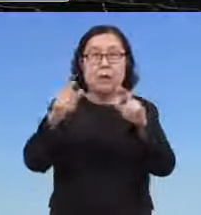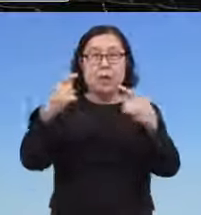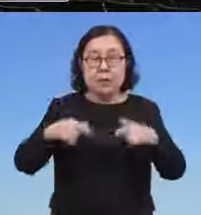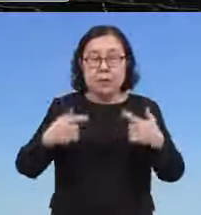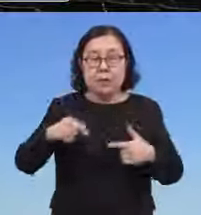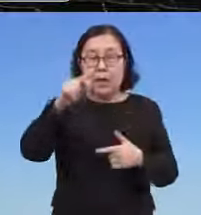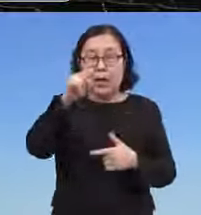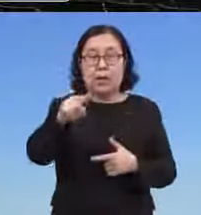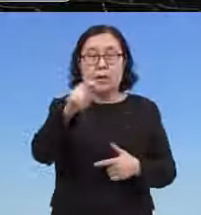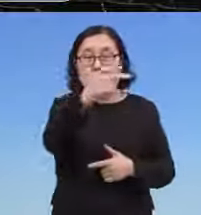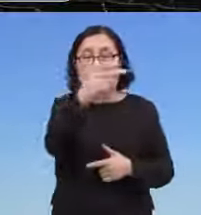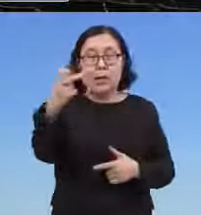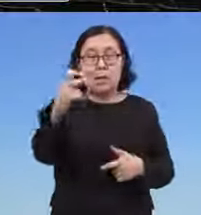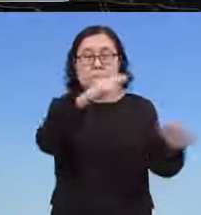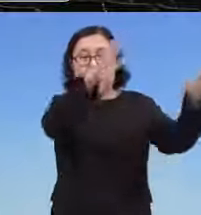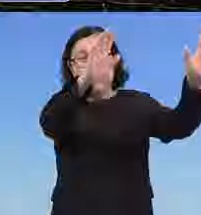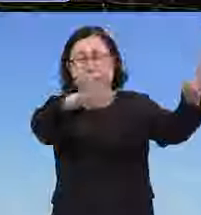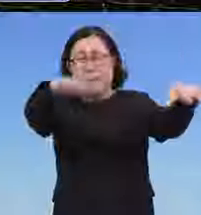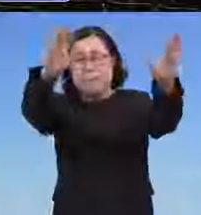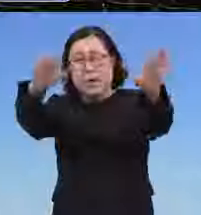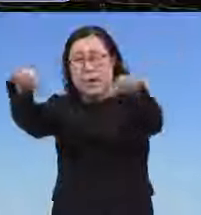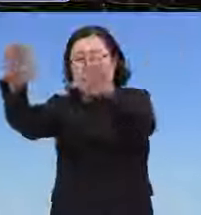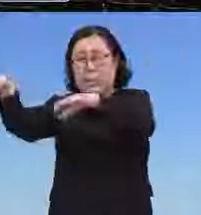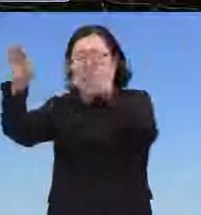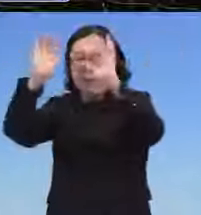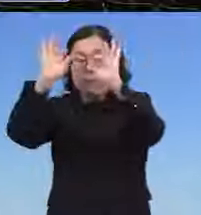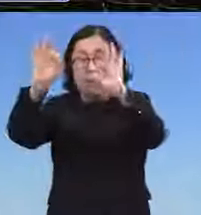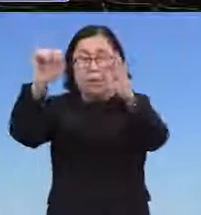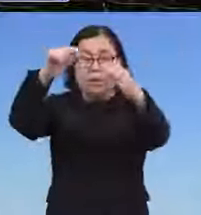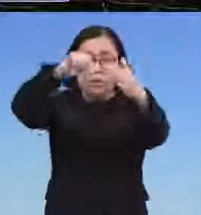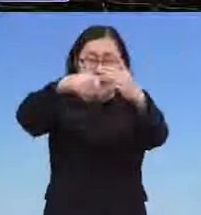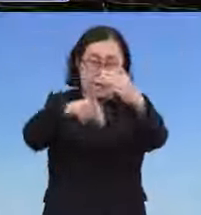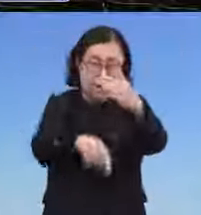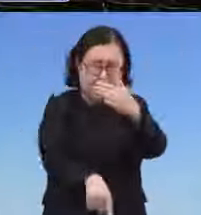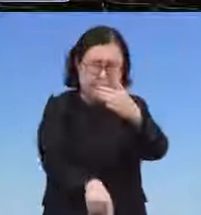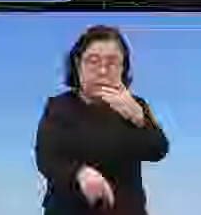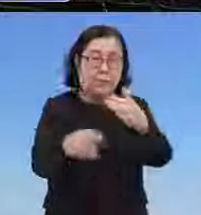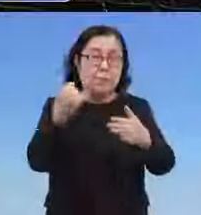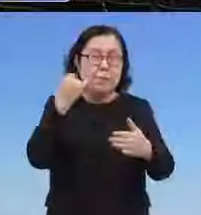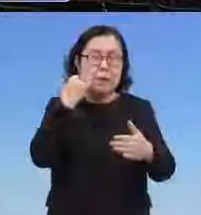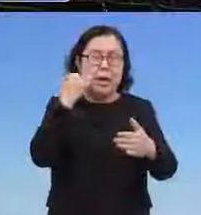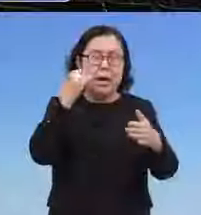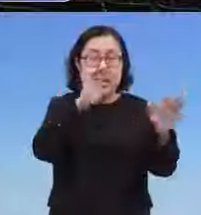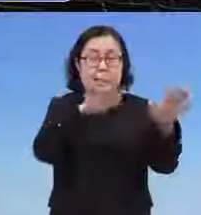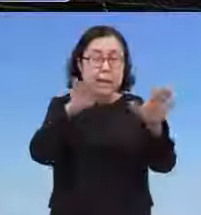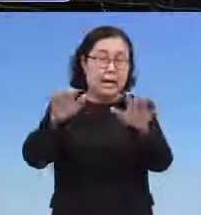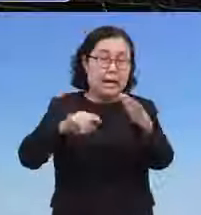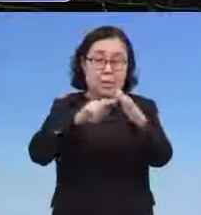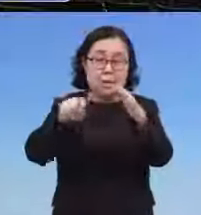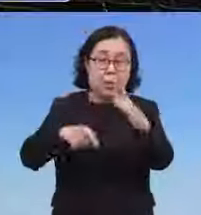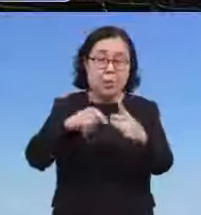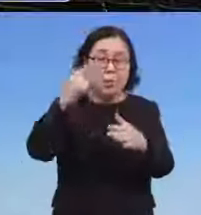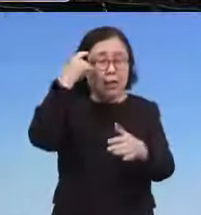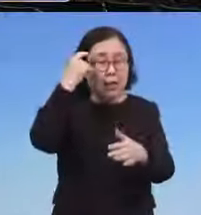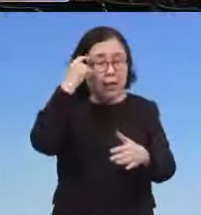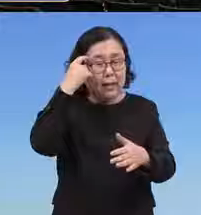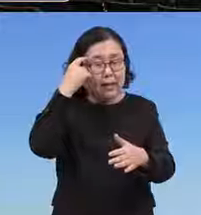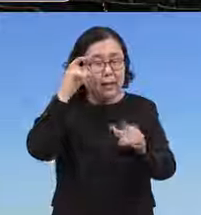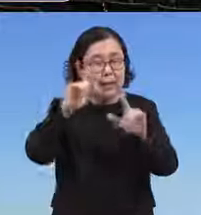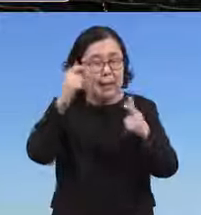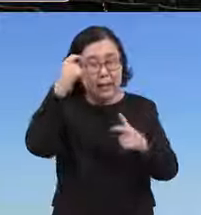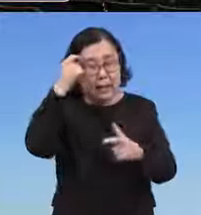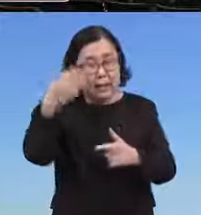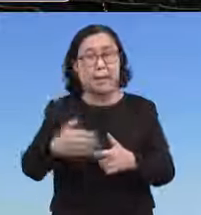언제나 거기서 저 큰 바다 물결 보고 그 민 모르는 깊은 바다 속을 한 번 헤아려 안 보나?